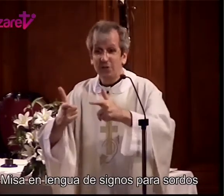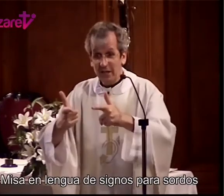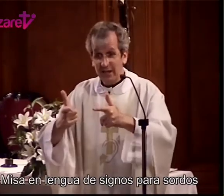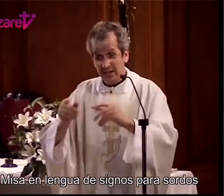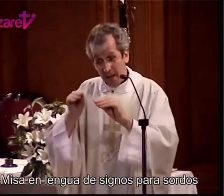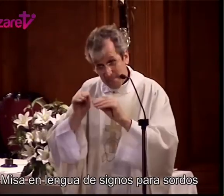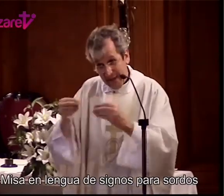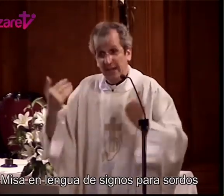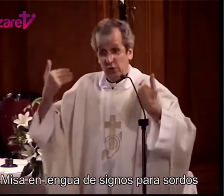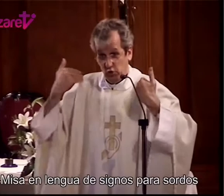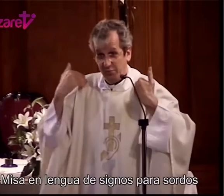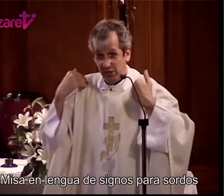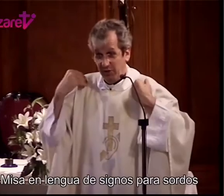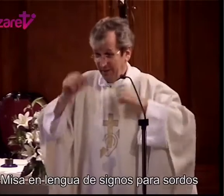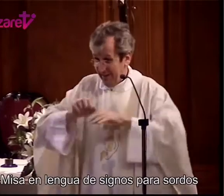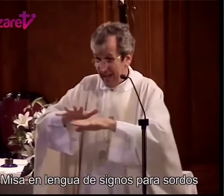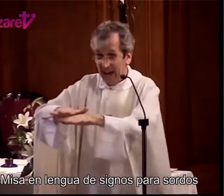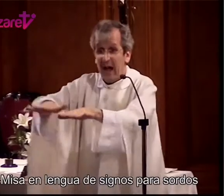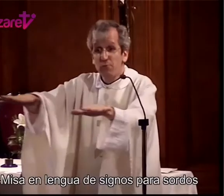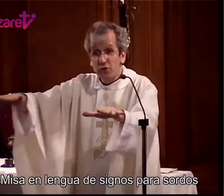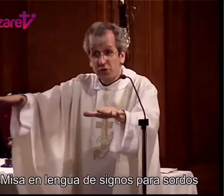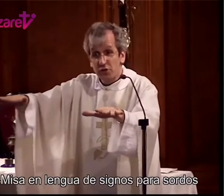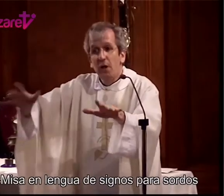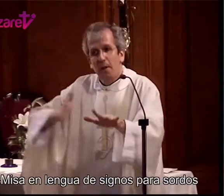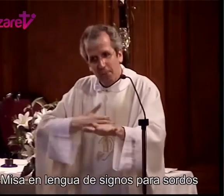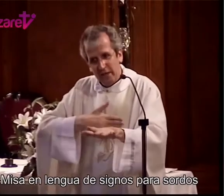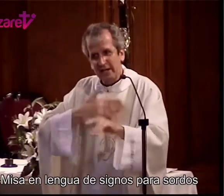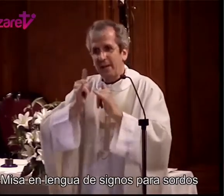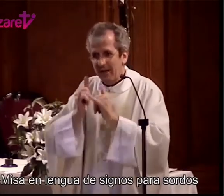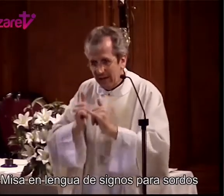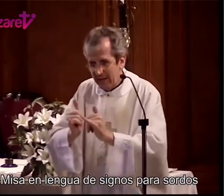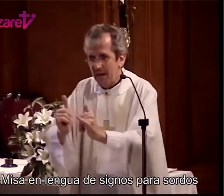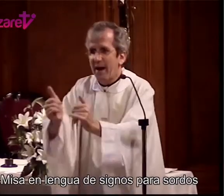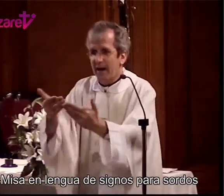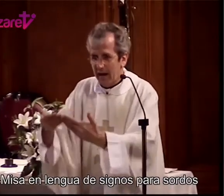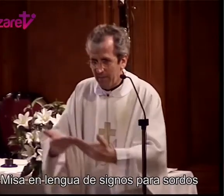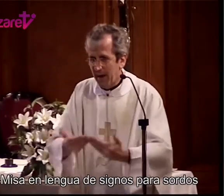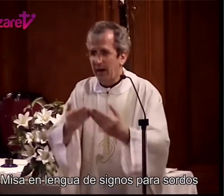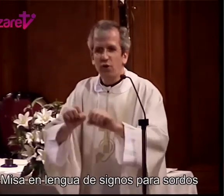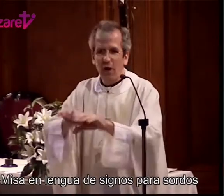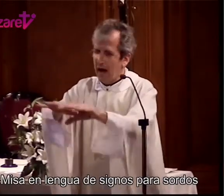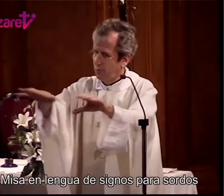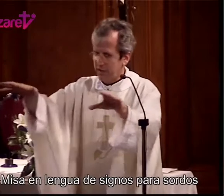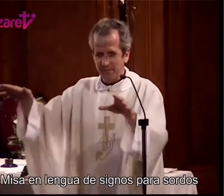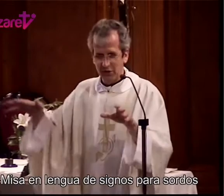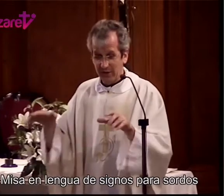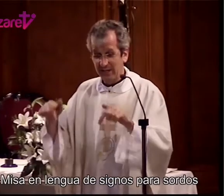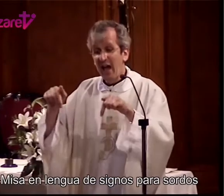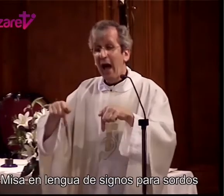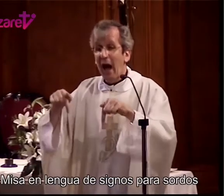noticias, para que su misión de llegar a muchos pueda ser también de llevar el Evangelio a muchas personas. Ahora,